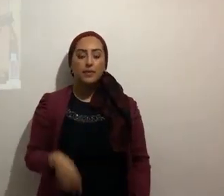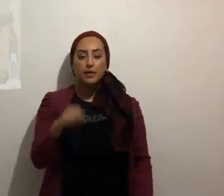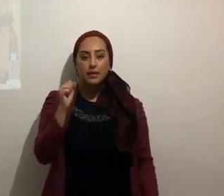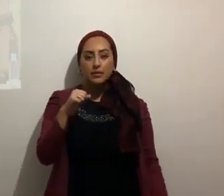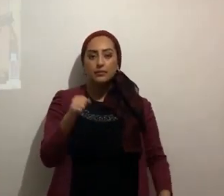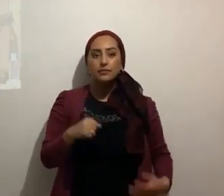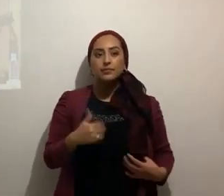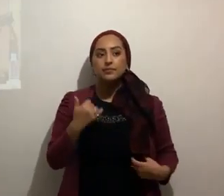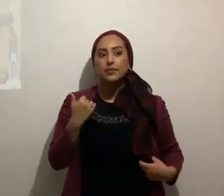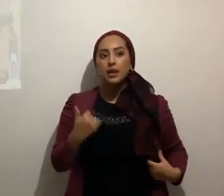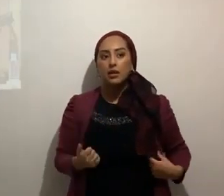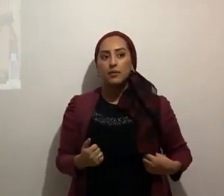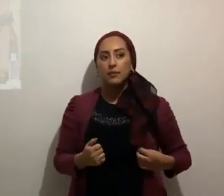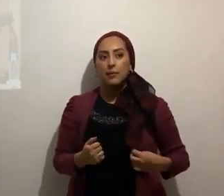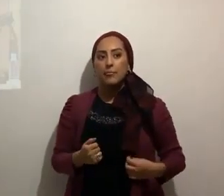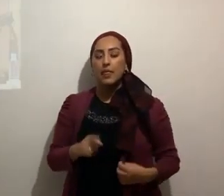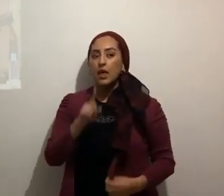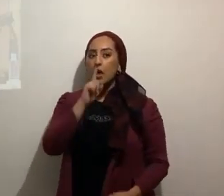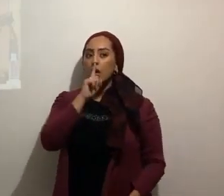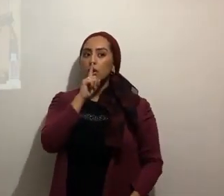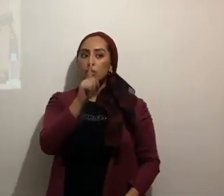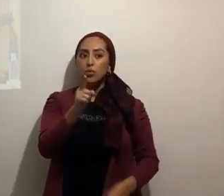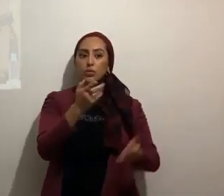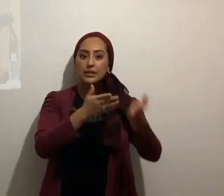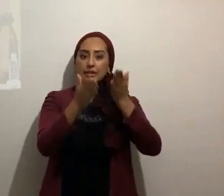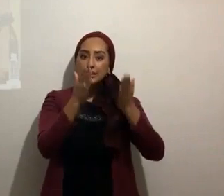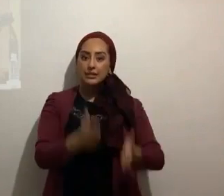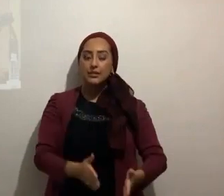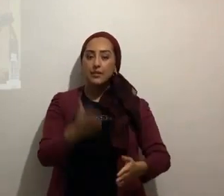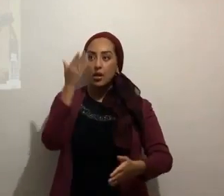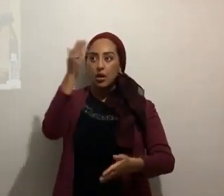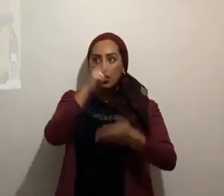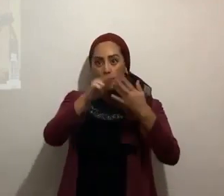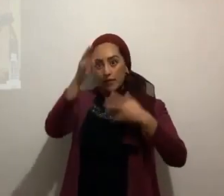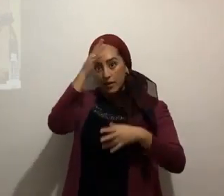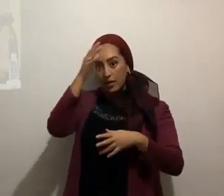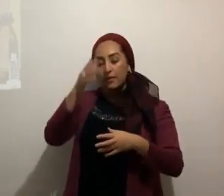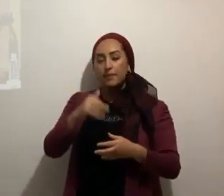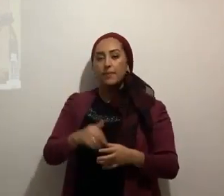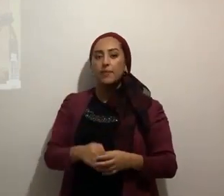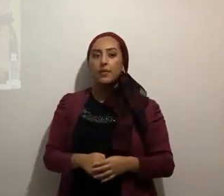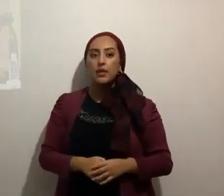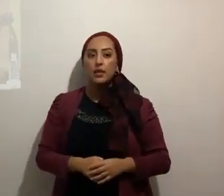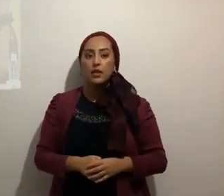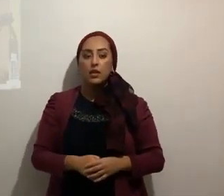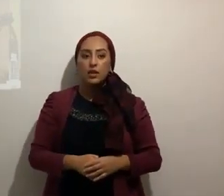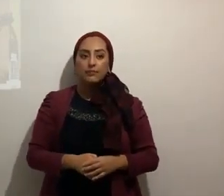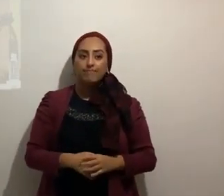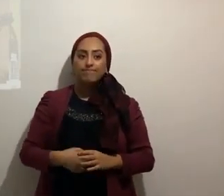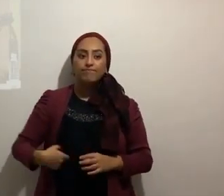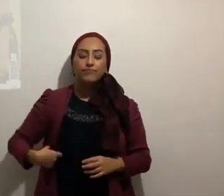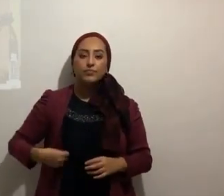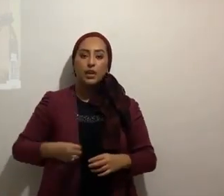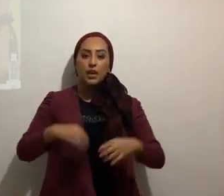¿Sí? Ahora, un verdadero siervo del Eterno o una sierva del Eterno, pues va a hablar en el nombre de lo